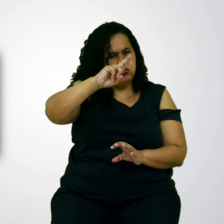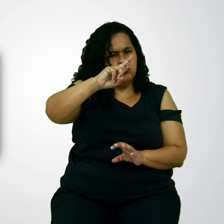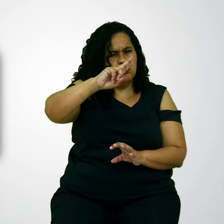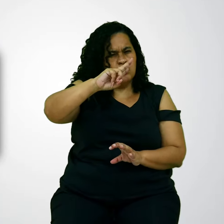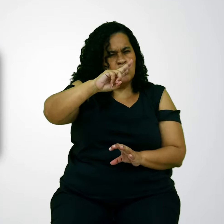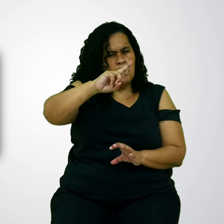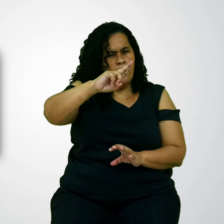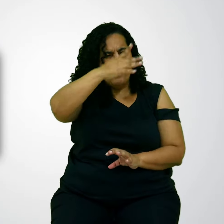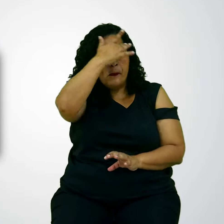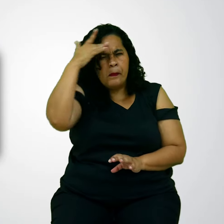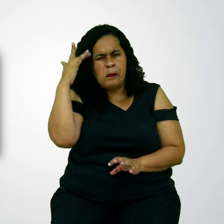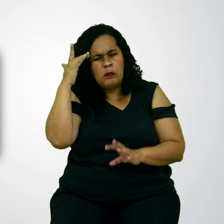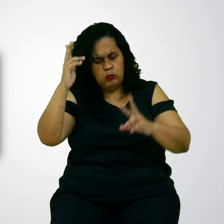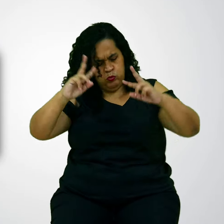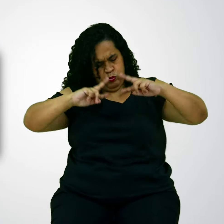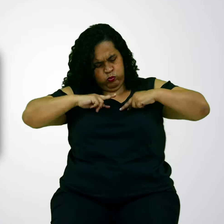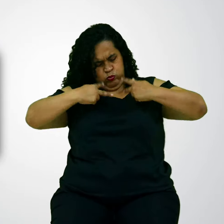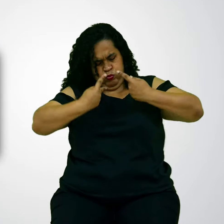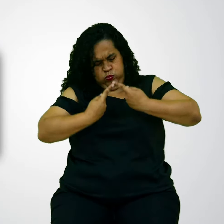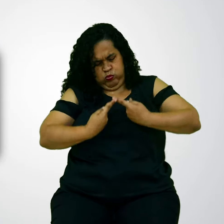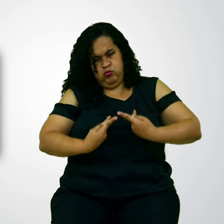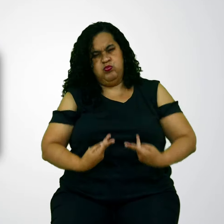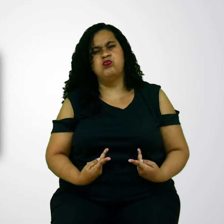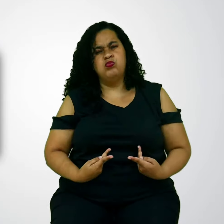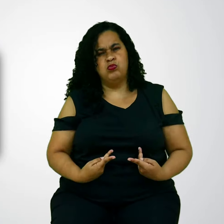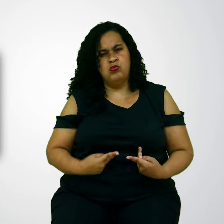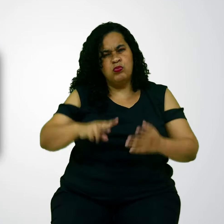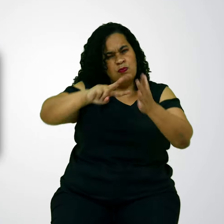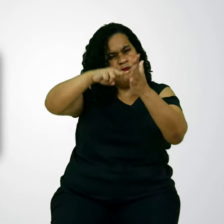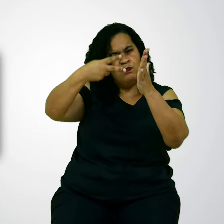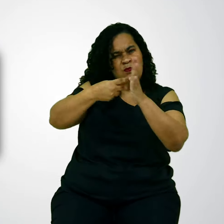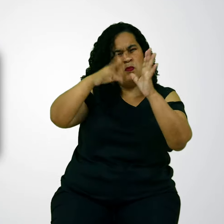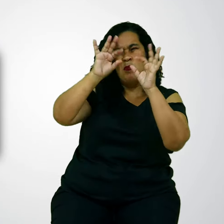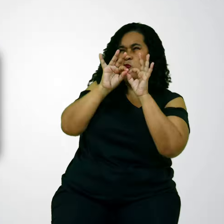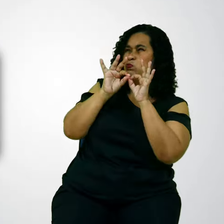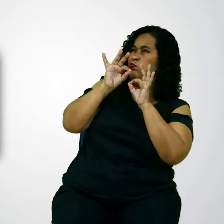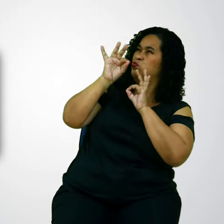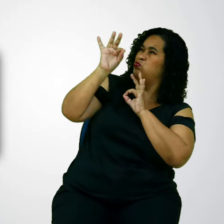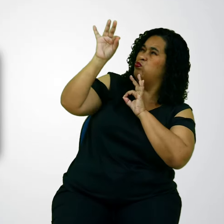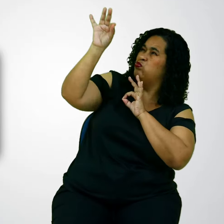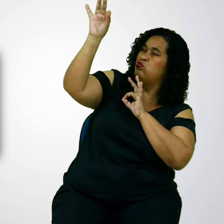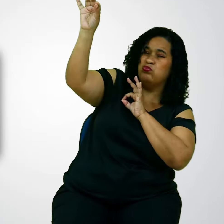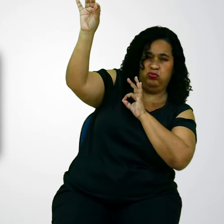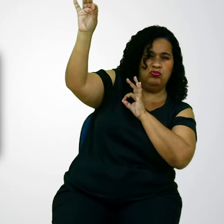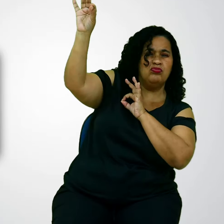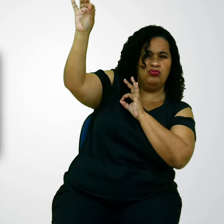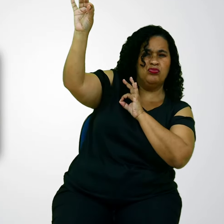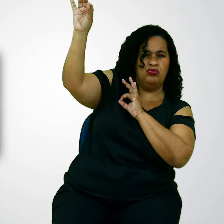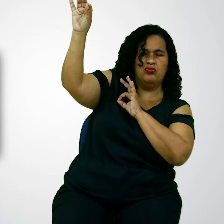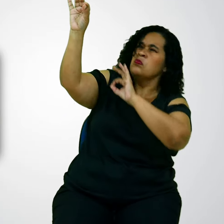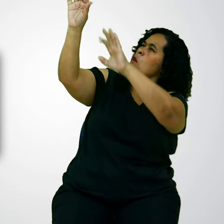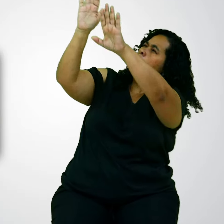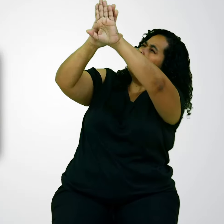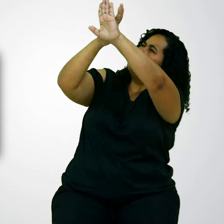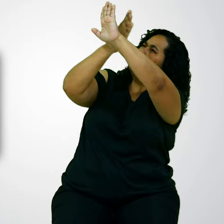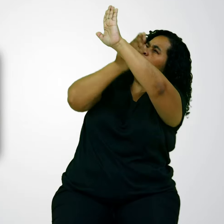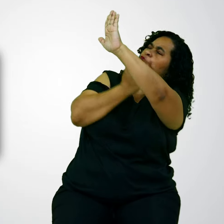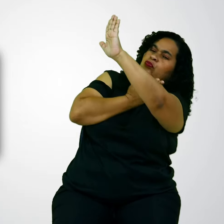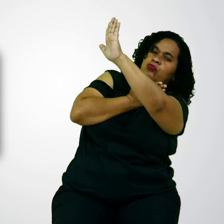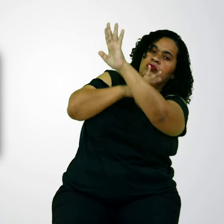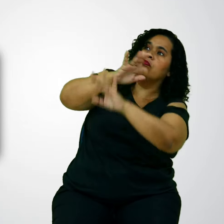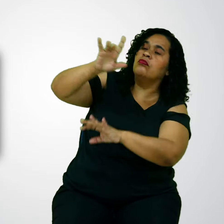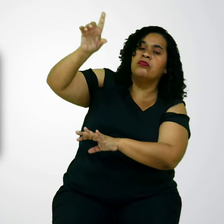fugas, distanciamento de Deus, virar as costas para Deus. Mas Deus não abandona a criação. Então, Deus tem